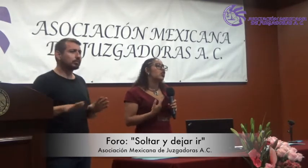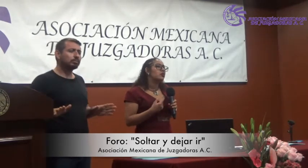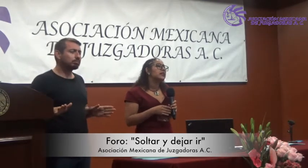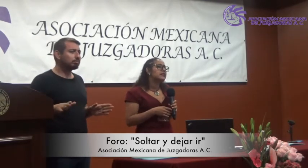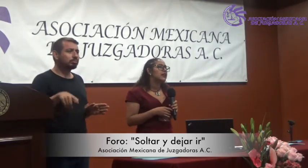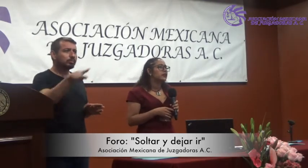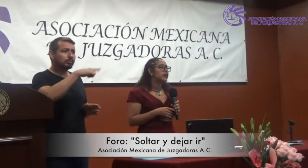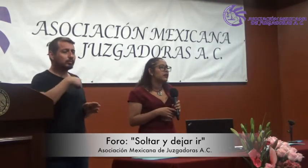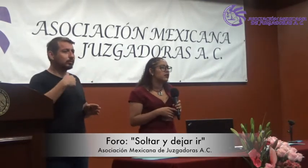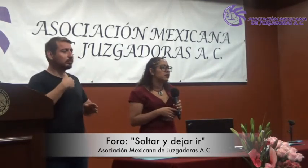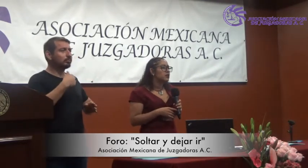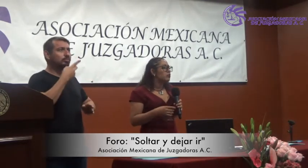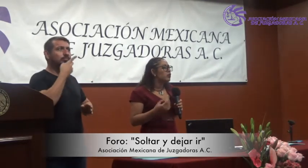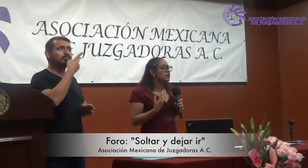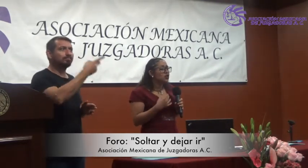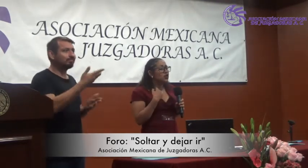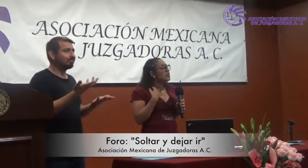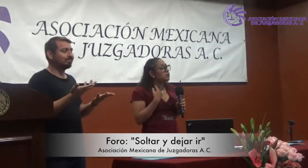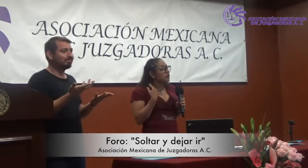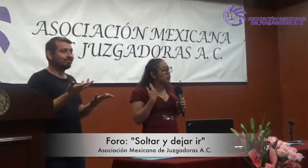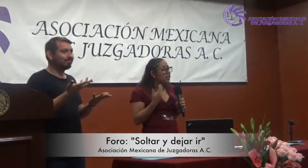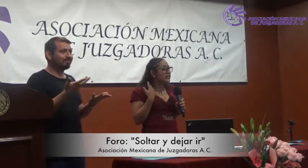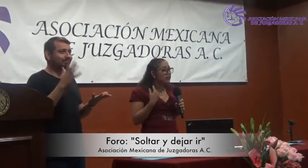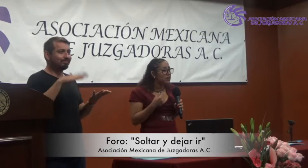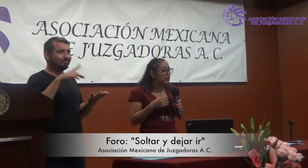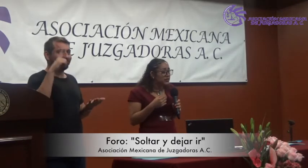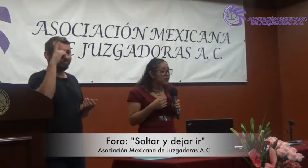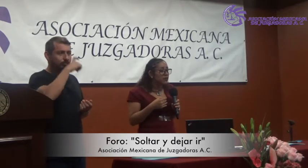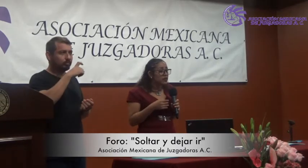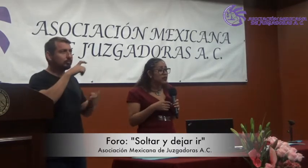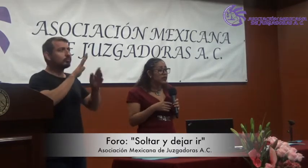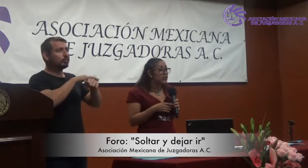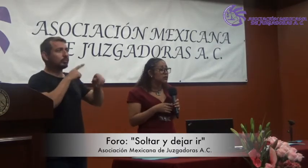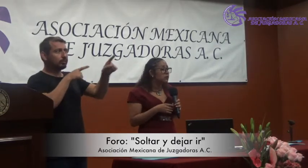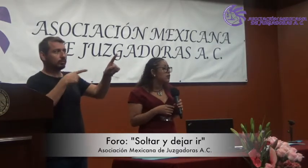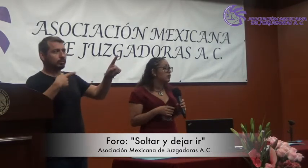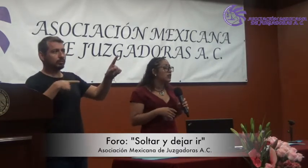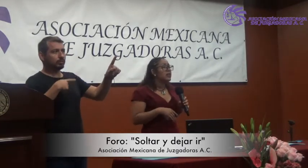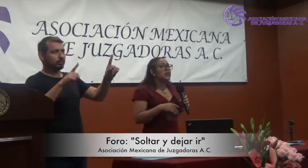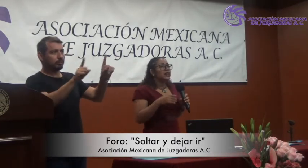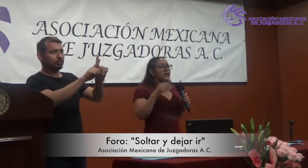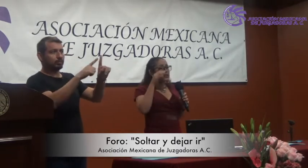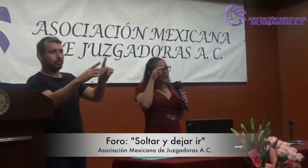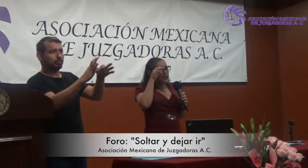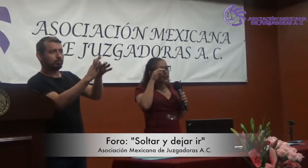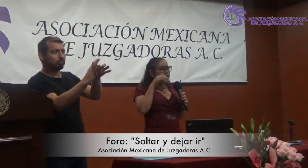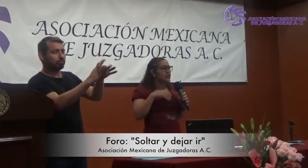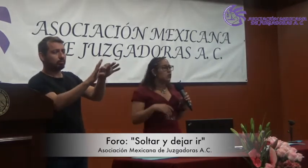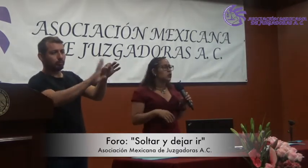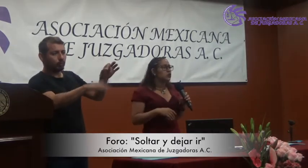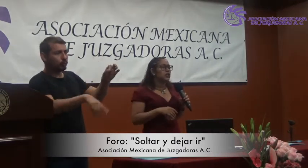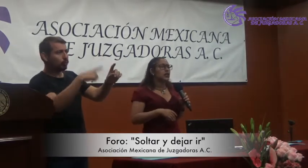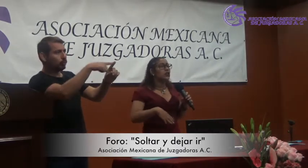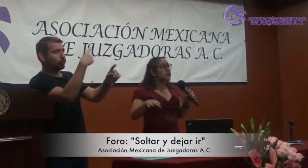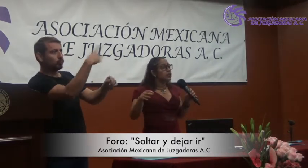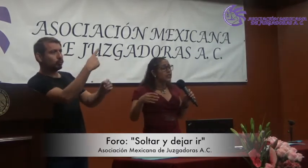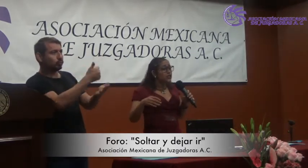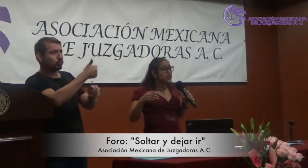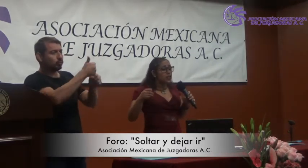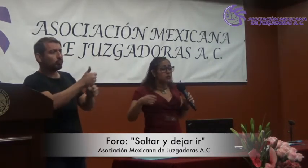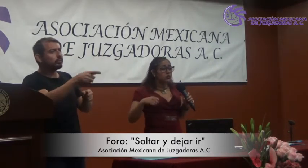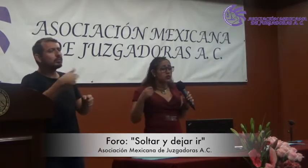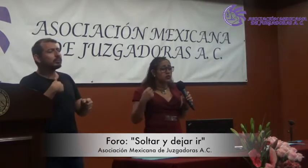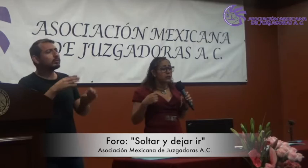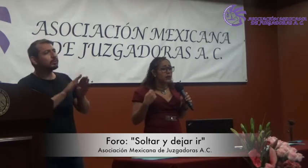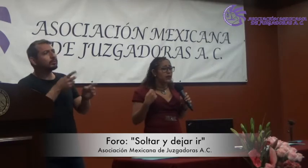digamos, todo va a estar bien, porque solo esa persona sabe lo que está viviendo en ese momento. Es como si en un